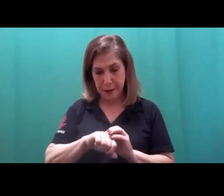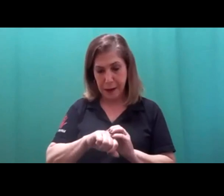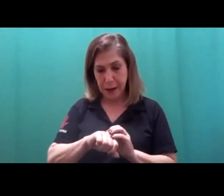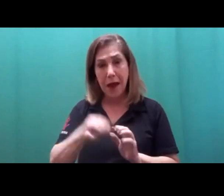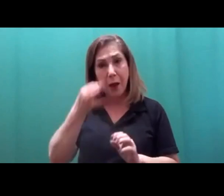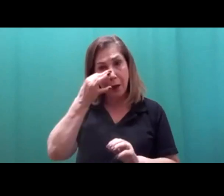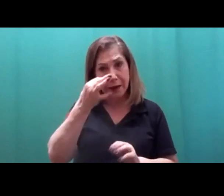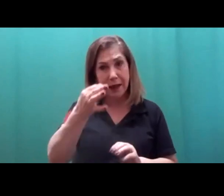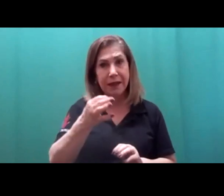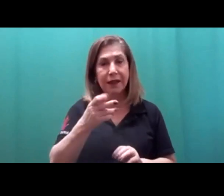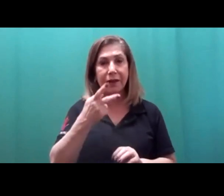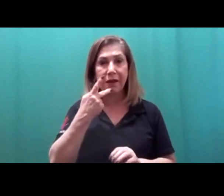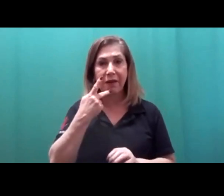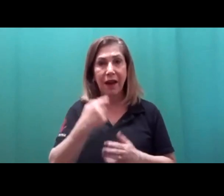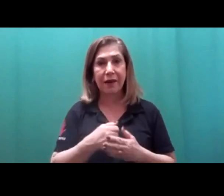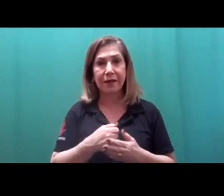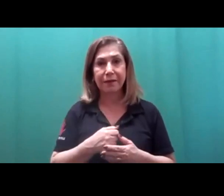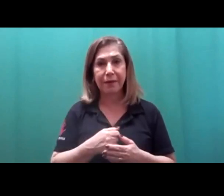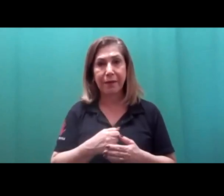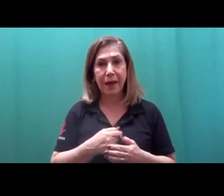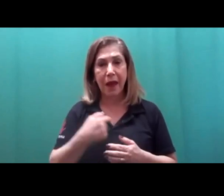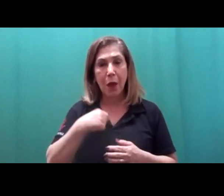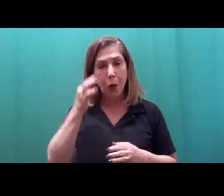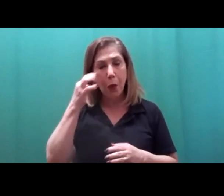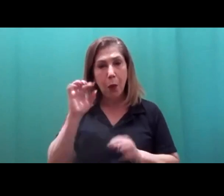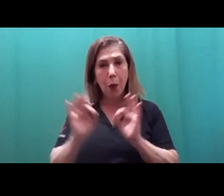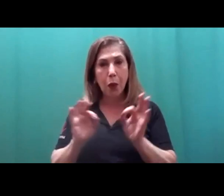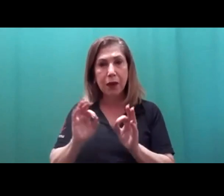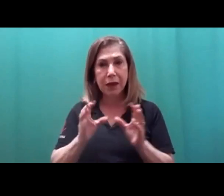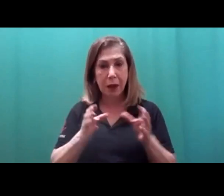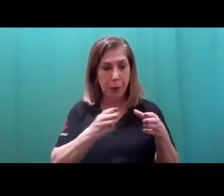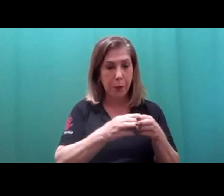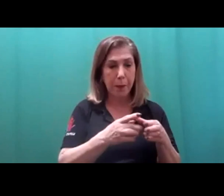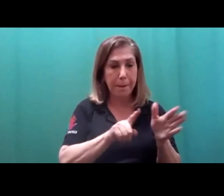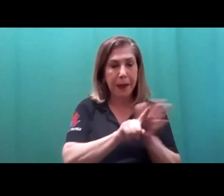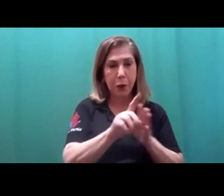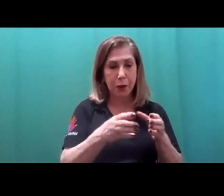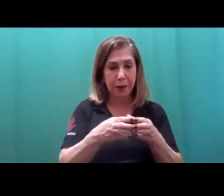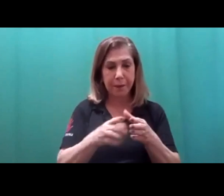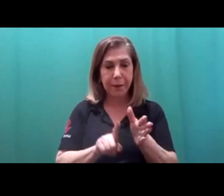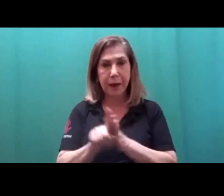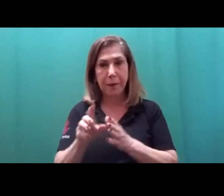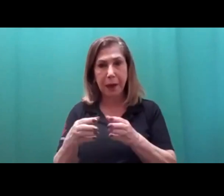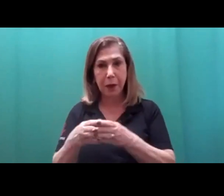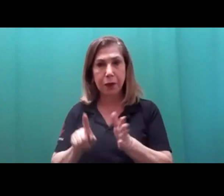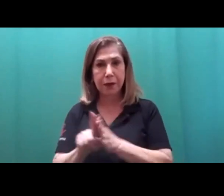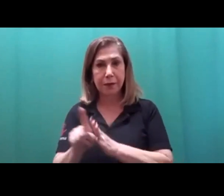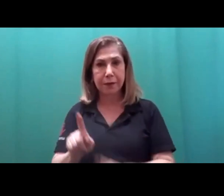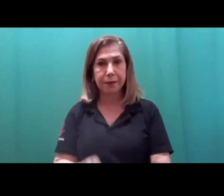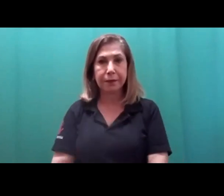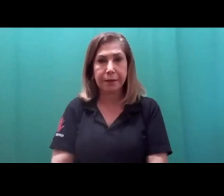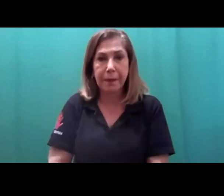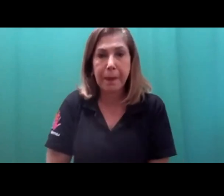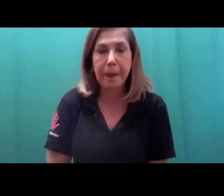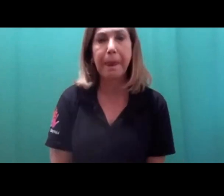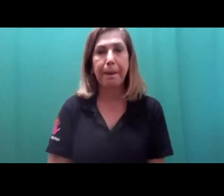em todas as falas e eu não consegui organizar aqui os blocos de questões. Aí tem a